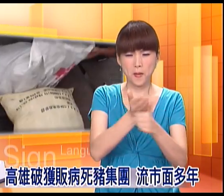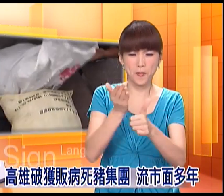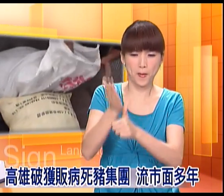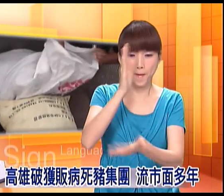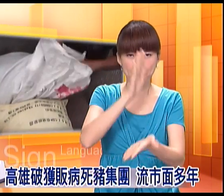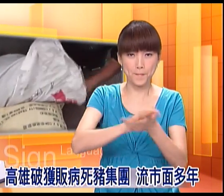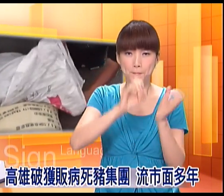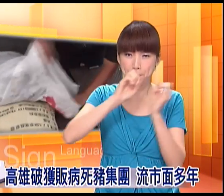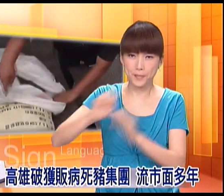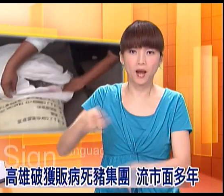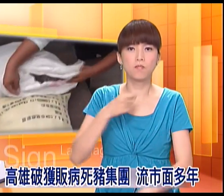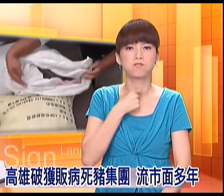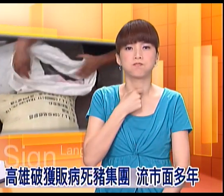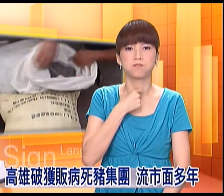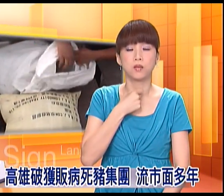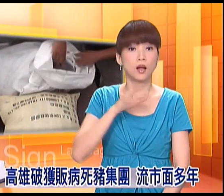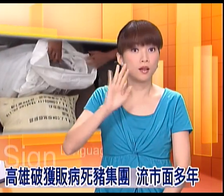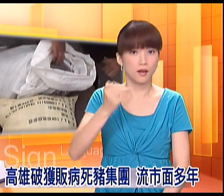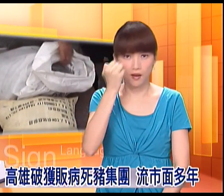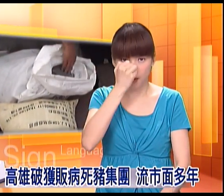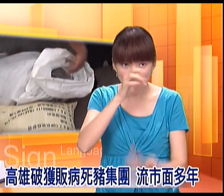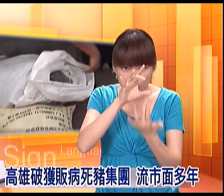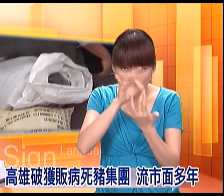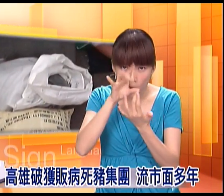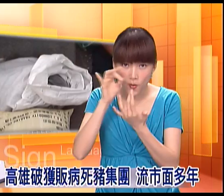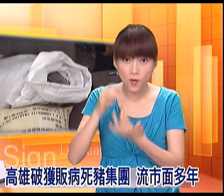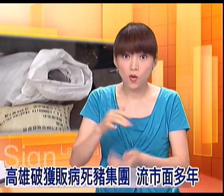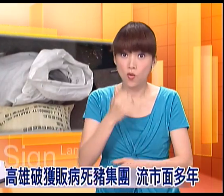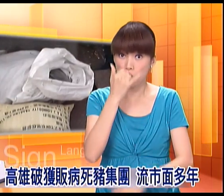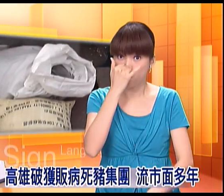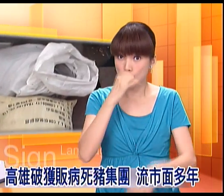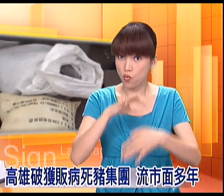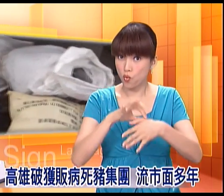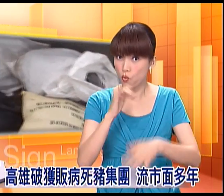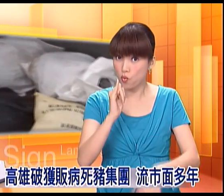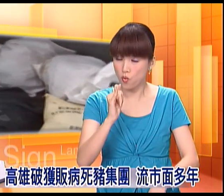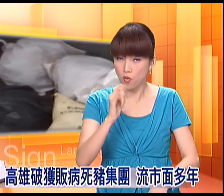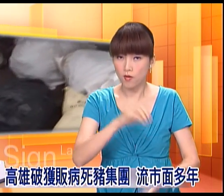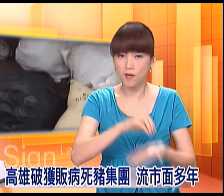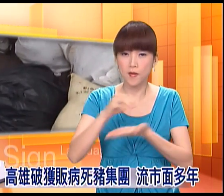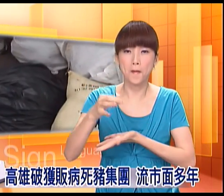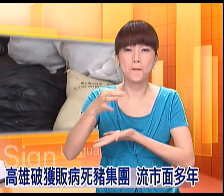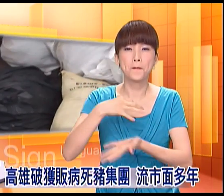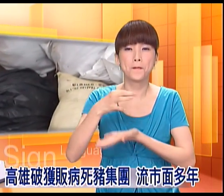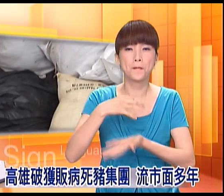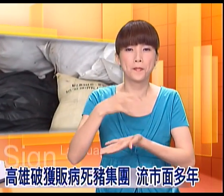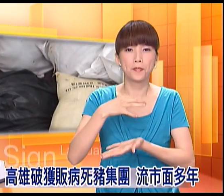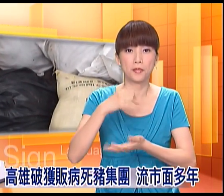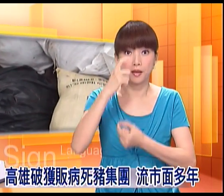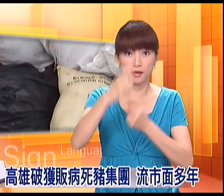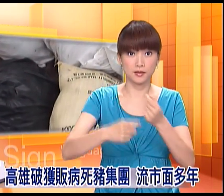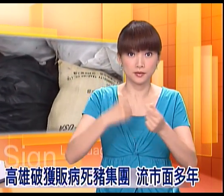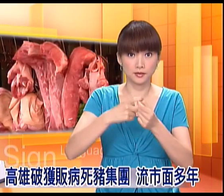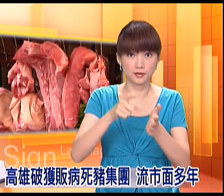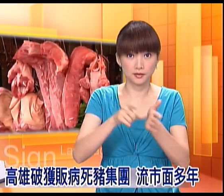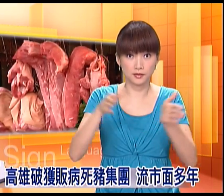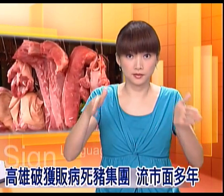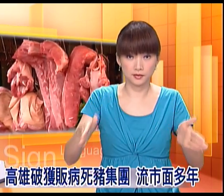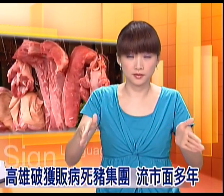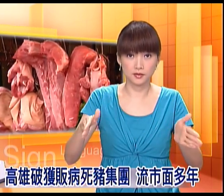猪，挑选其中卖相比较好的，又转售来到了市场。十年来，可能都流入了